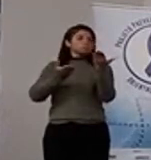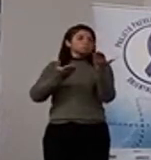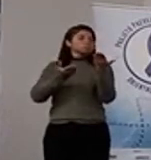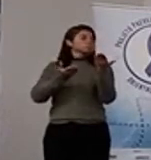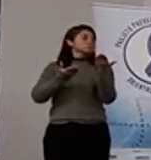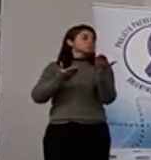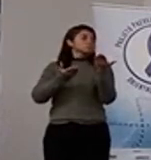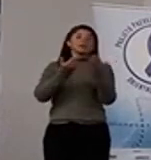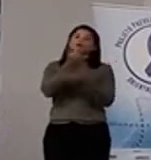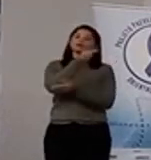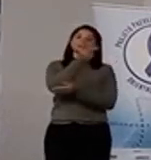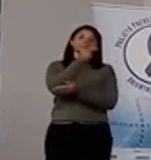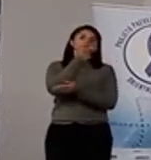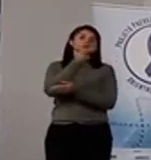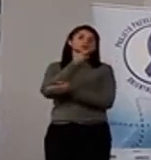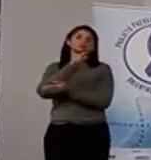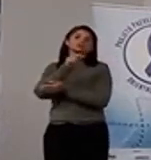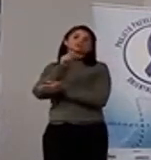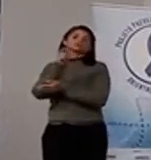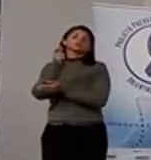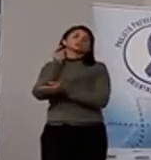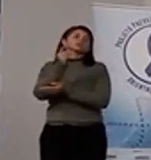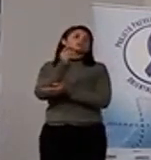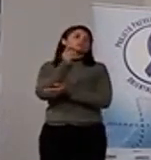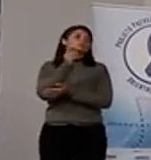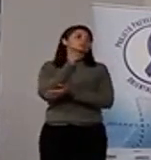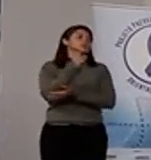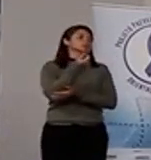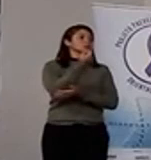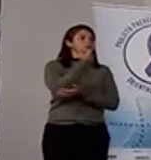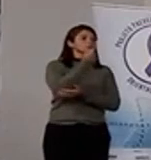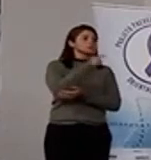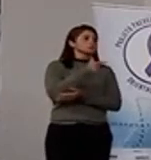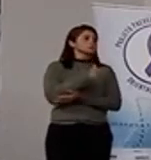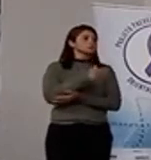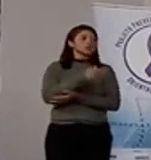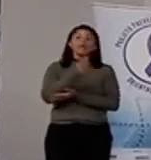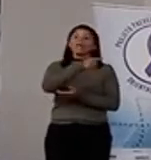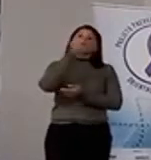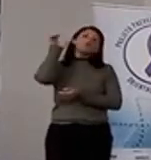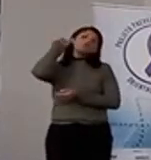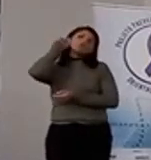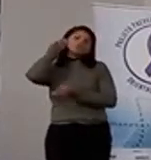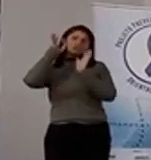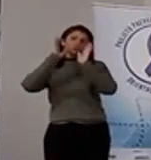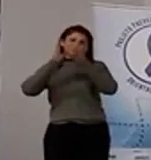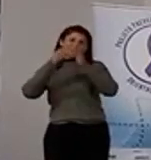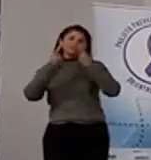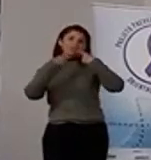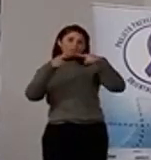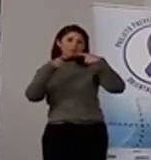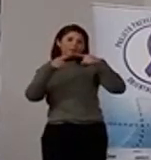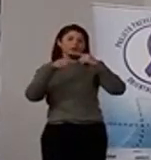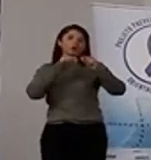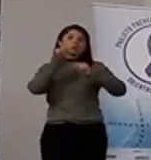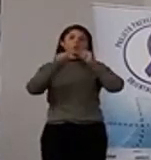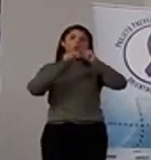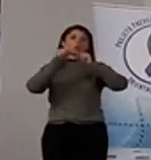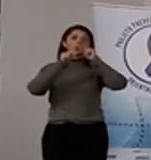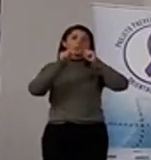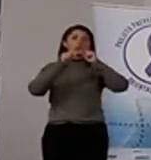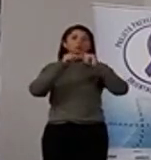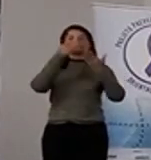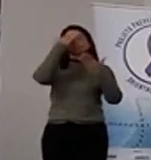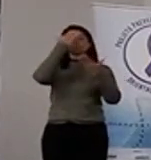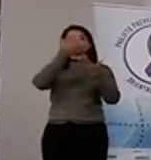entra, mas ele não seguiu os nossos passos. Deixa eu só concluir. Porque aí eu ouvi uma crítica falando sobre isso, que apesar de considerar que algumas famílias